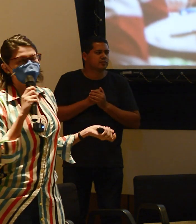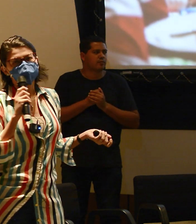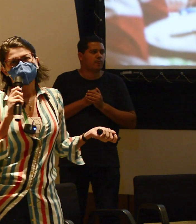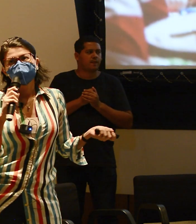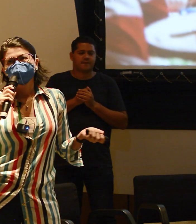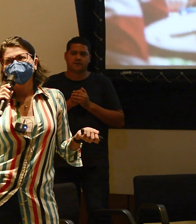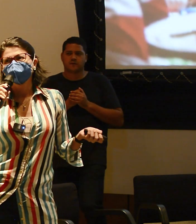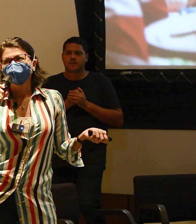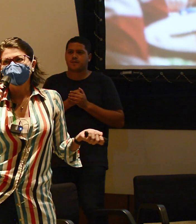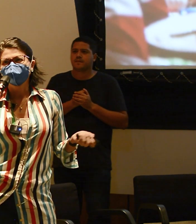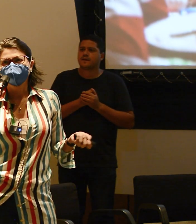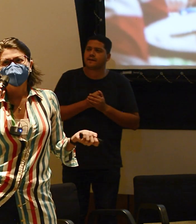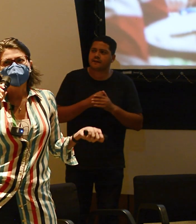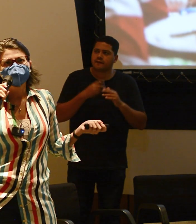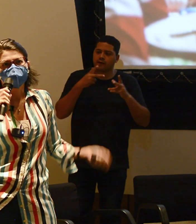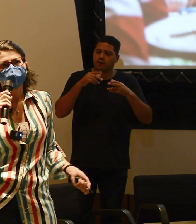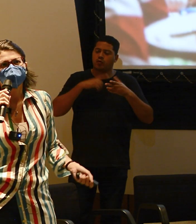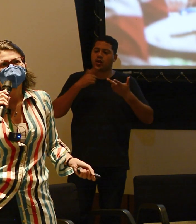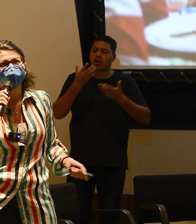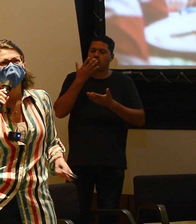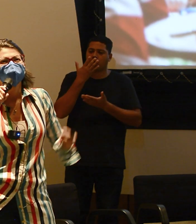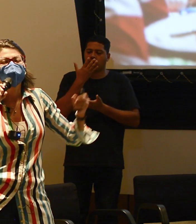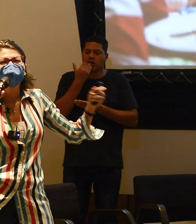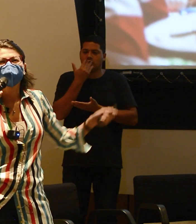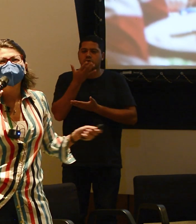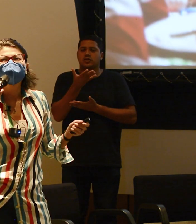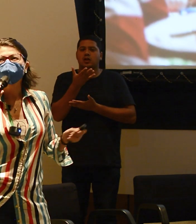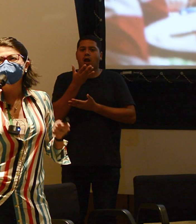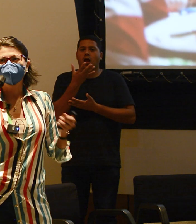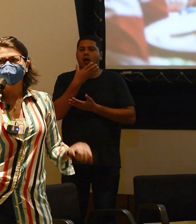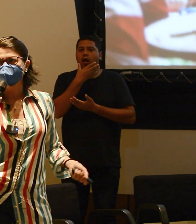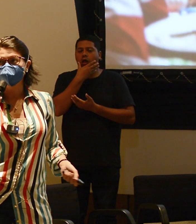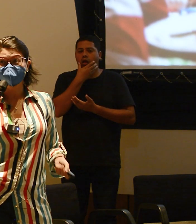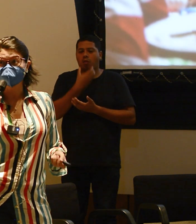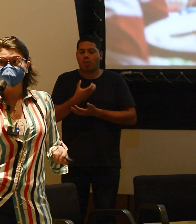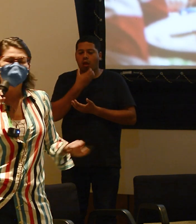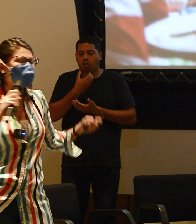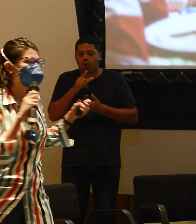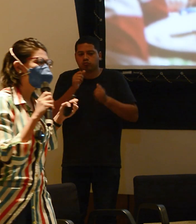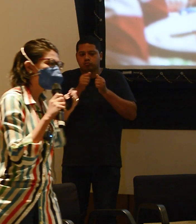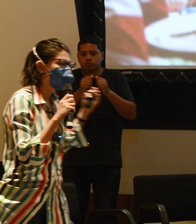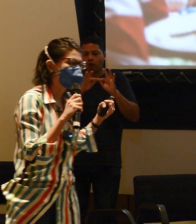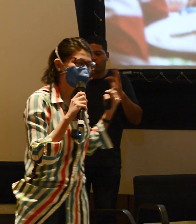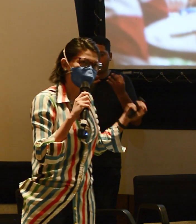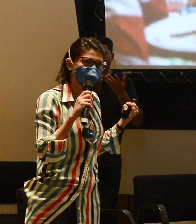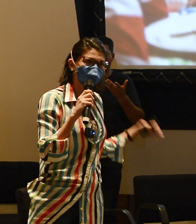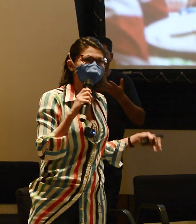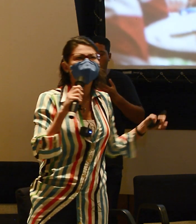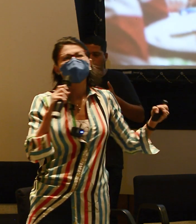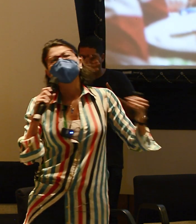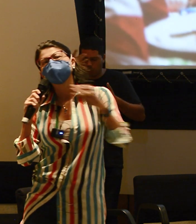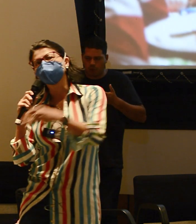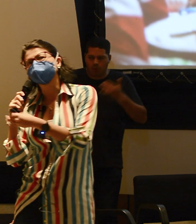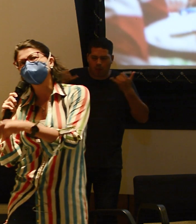Igual quando a gente está num jantar de Natal de família, que tem um monte de gente falando ao mesmo tempo. E você tem informação que vem da